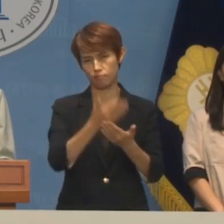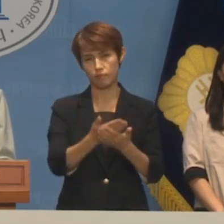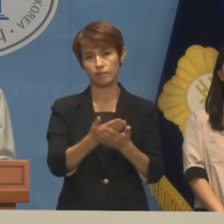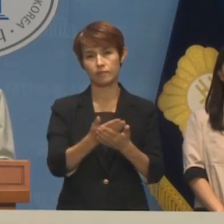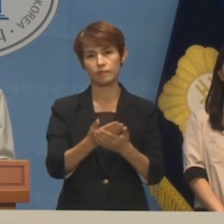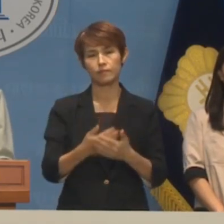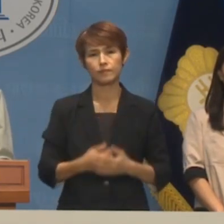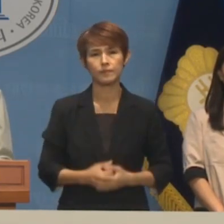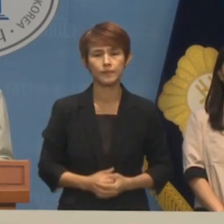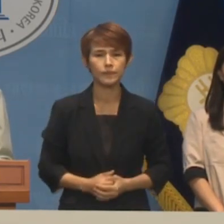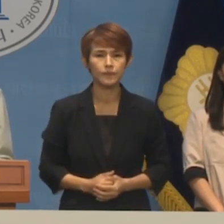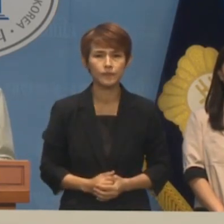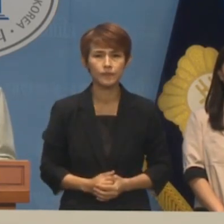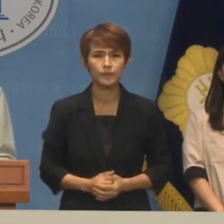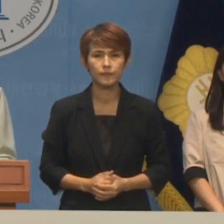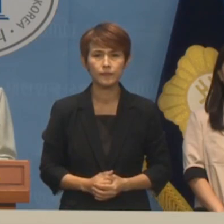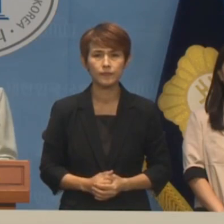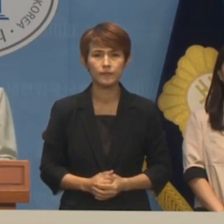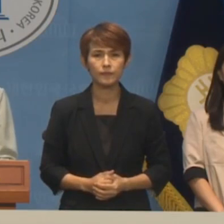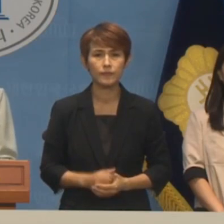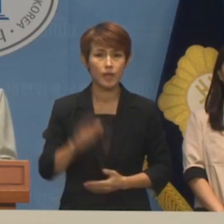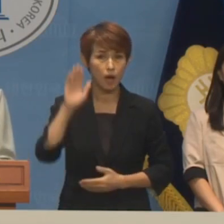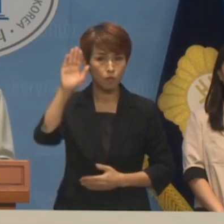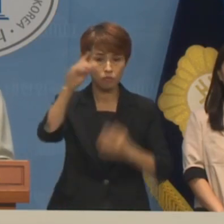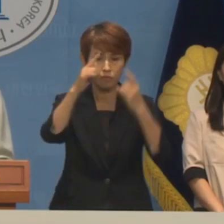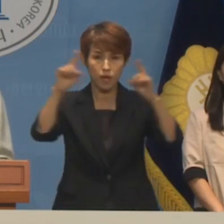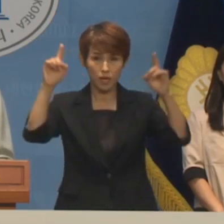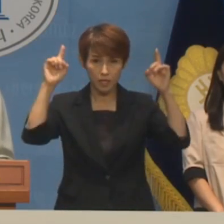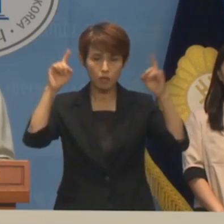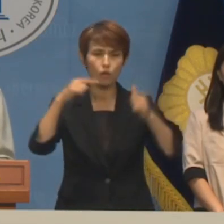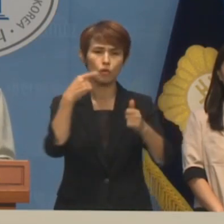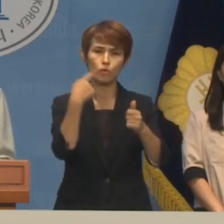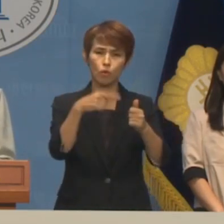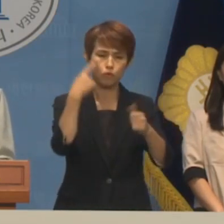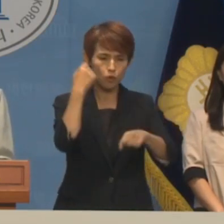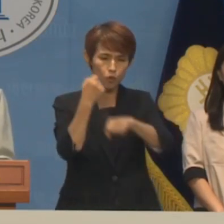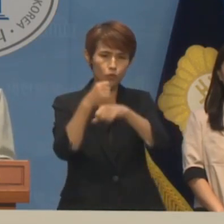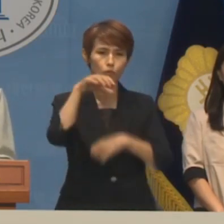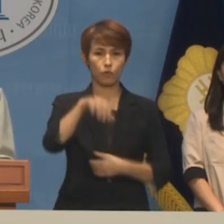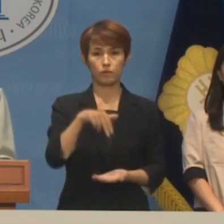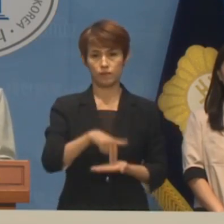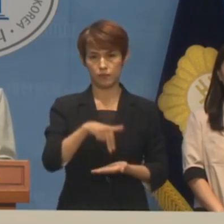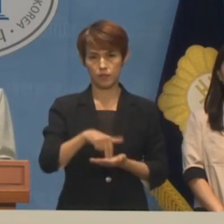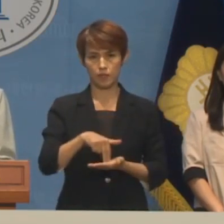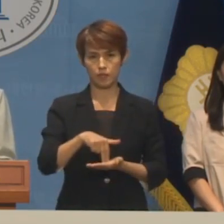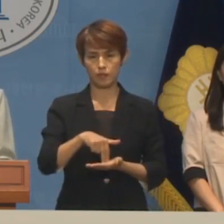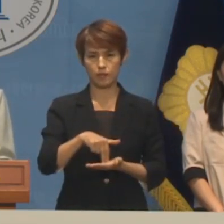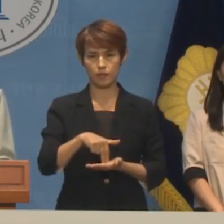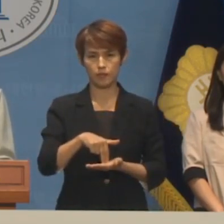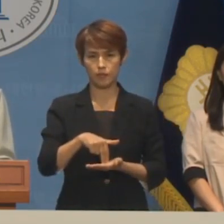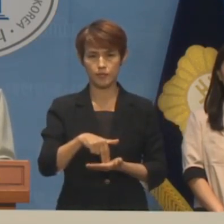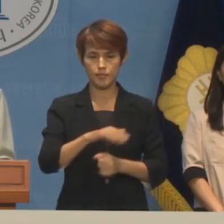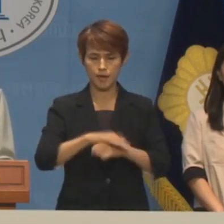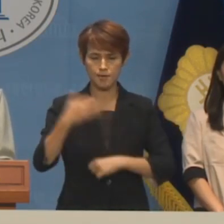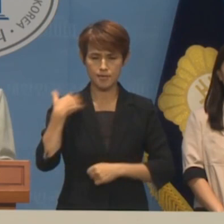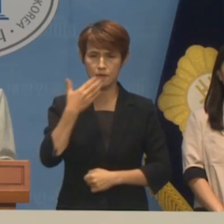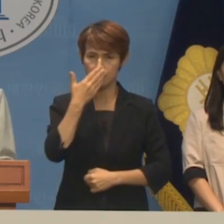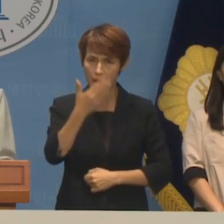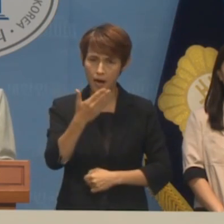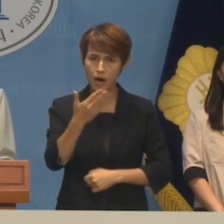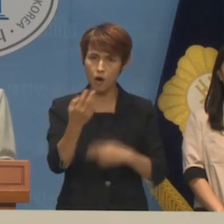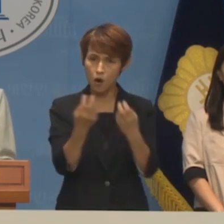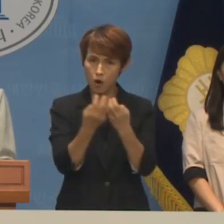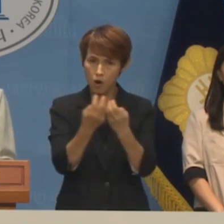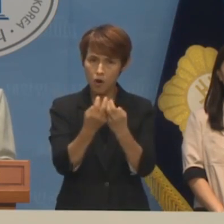의미가 깊습니다. 향후 대학이 교육 연구기관으로서 최소한의 제 역할을 할 수 있느냐는